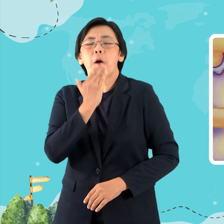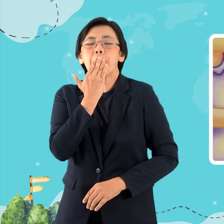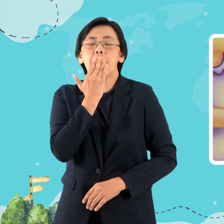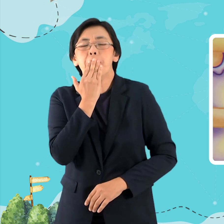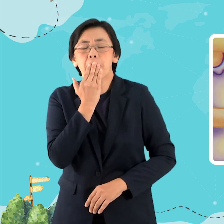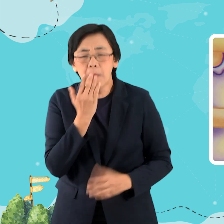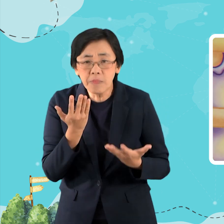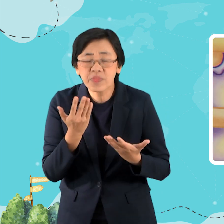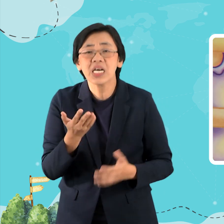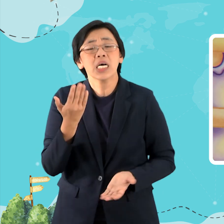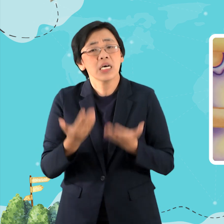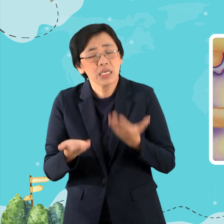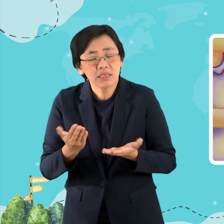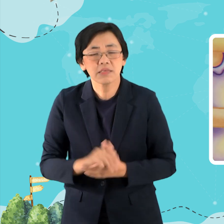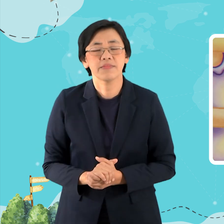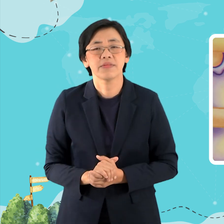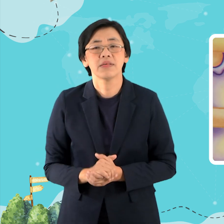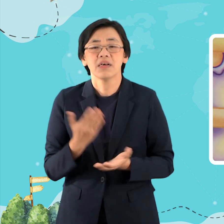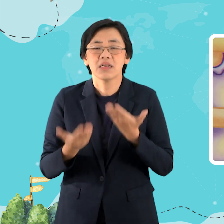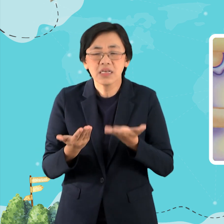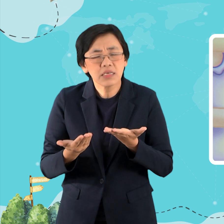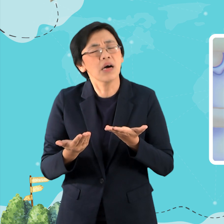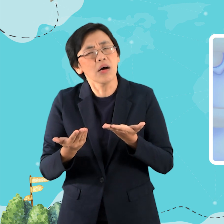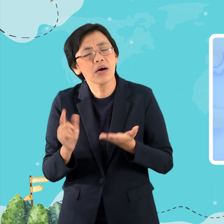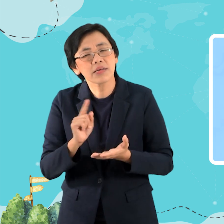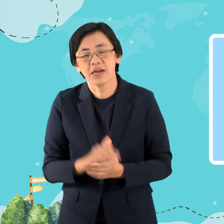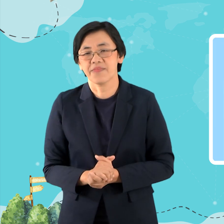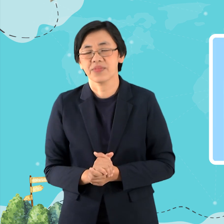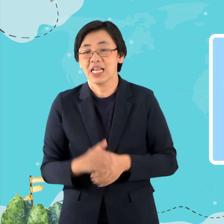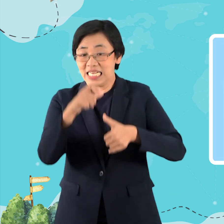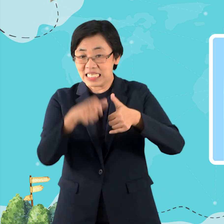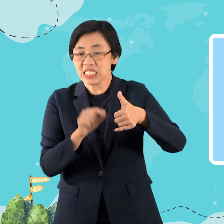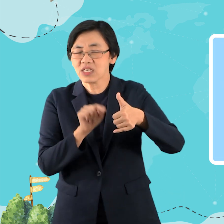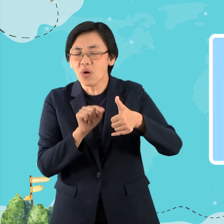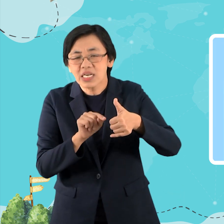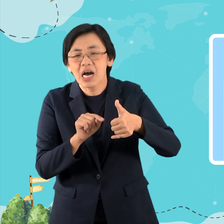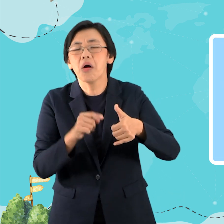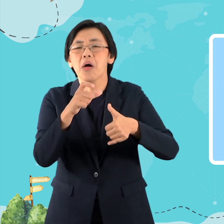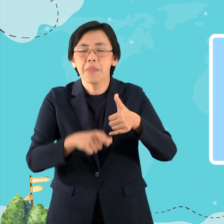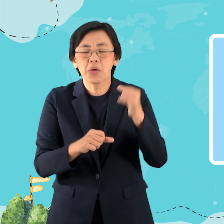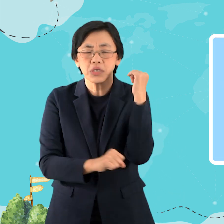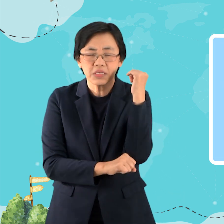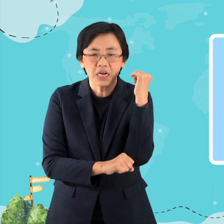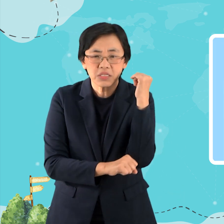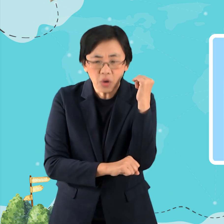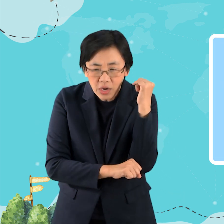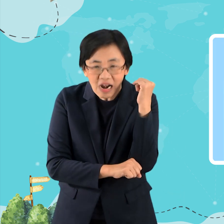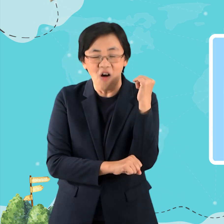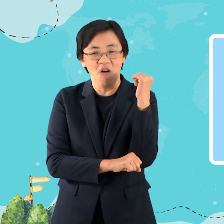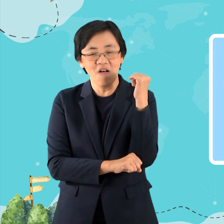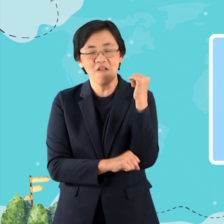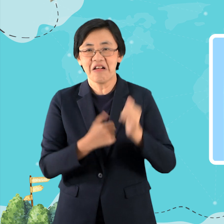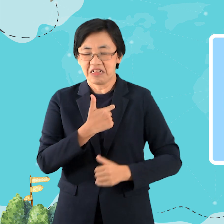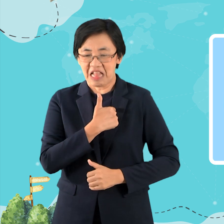รู้หรืออาจใช้ในบริบทของการกล่าวถึงนิสัยใจคอว่าเป็นคนยากจนแ